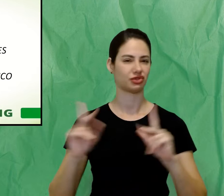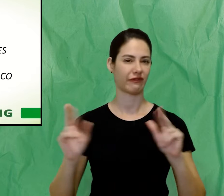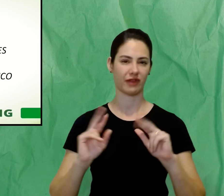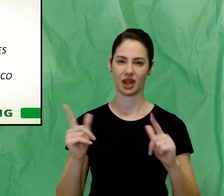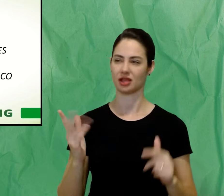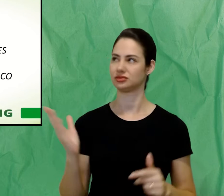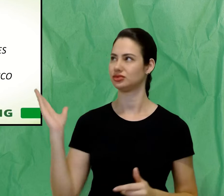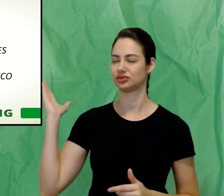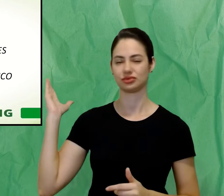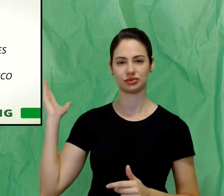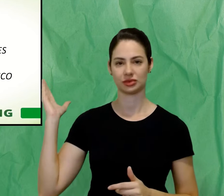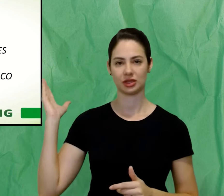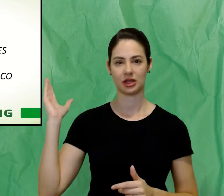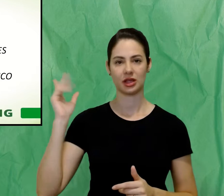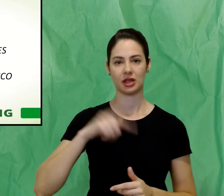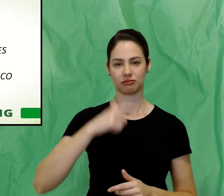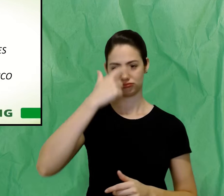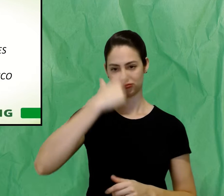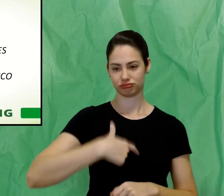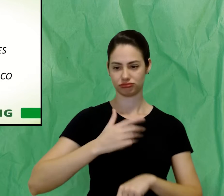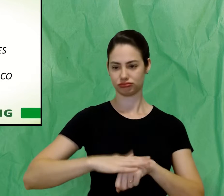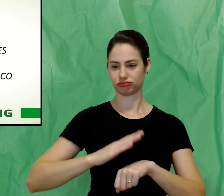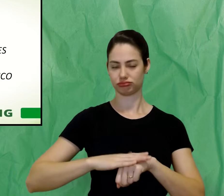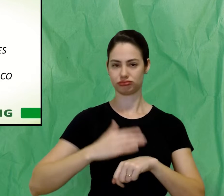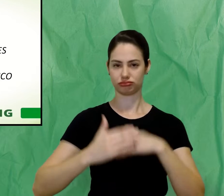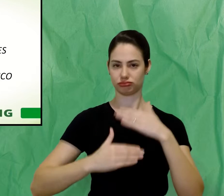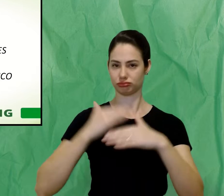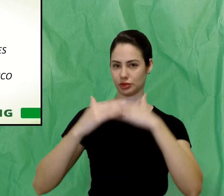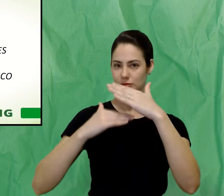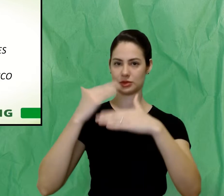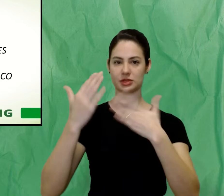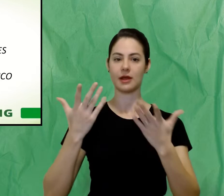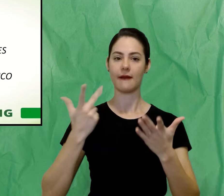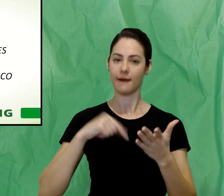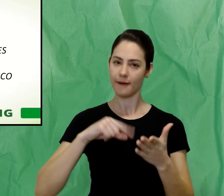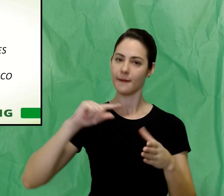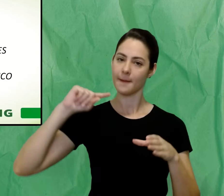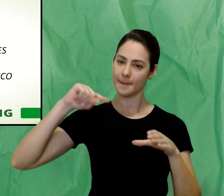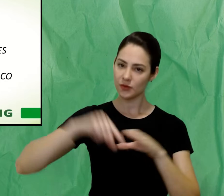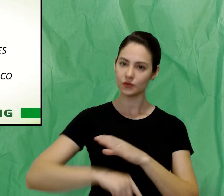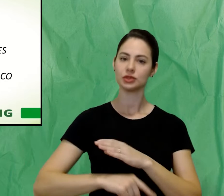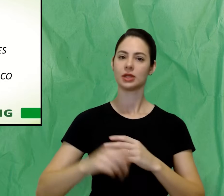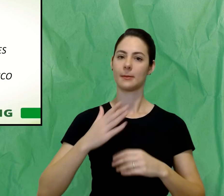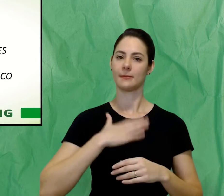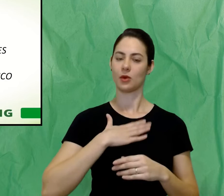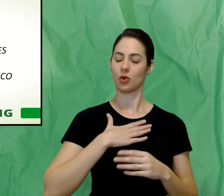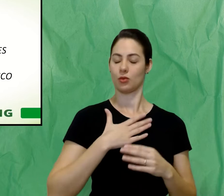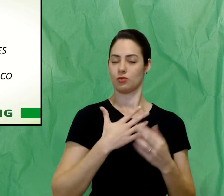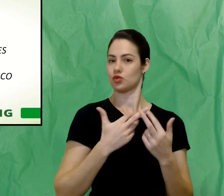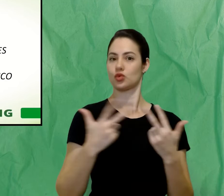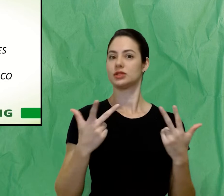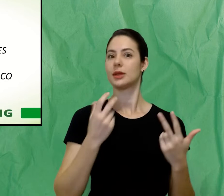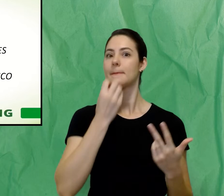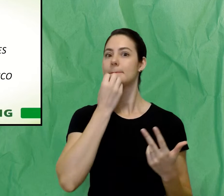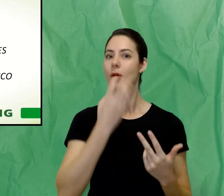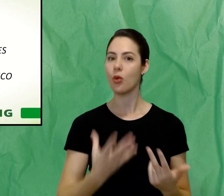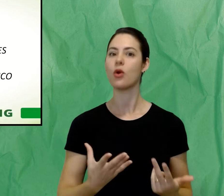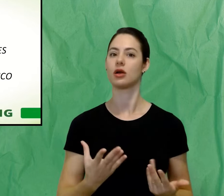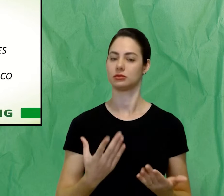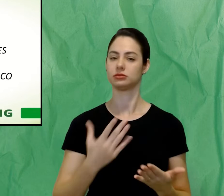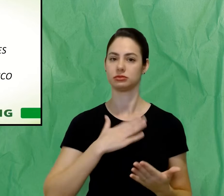diferente disso. A autopromoção é a arte de saber explorar os seus pontos fortes para as